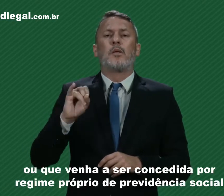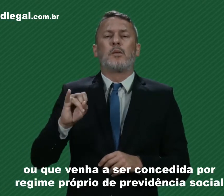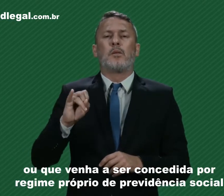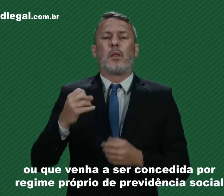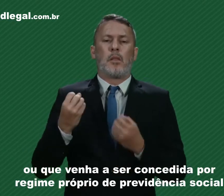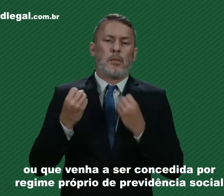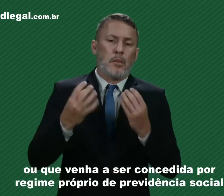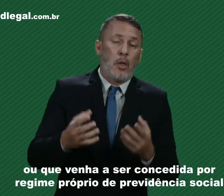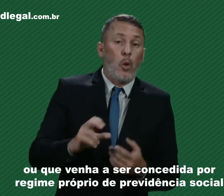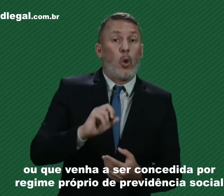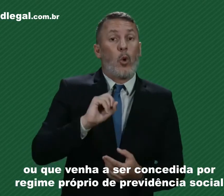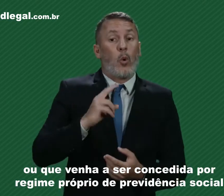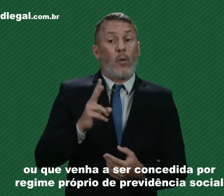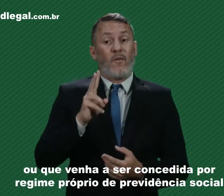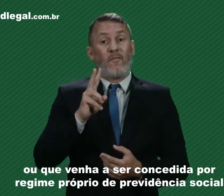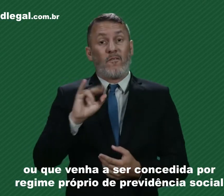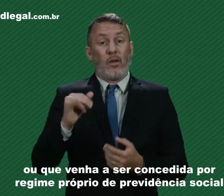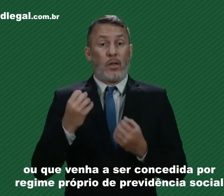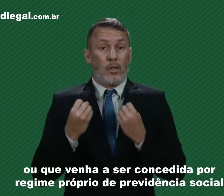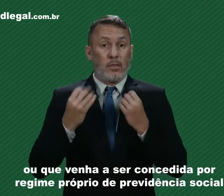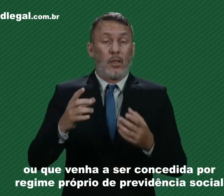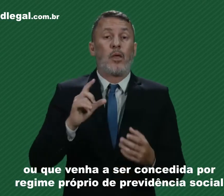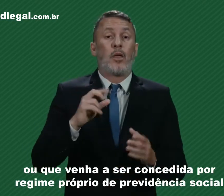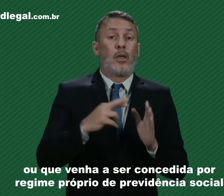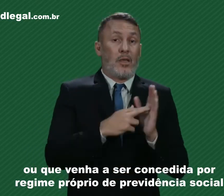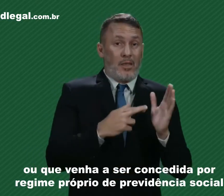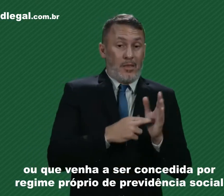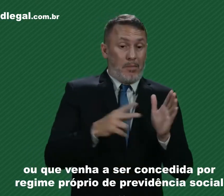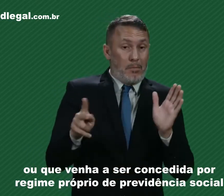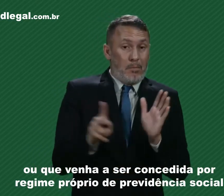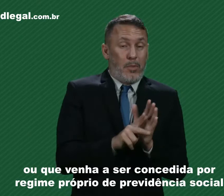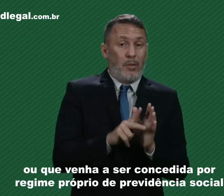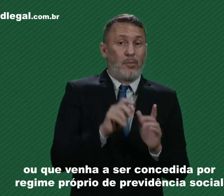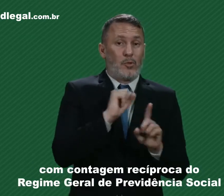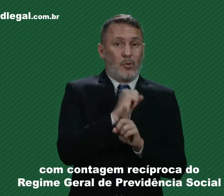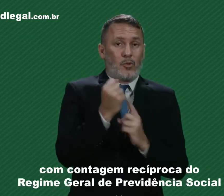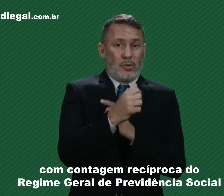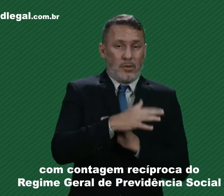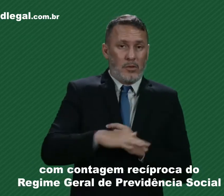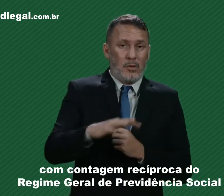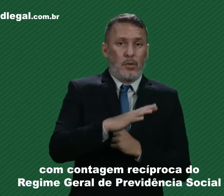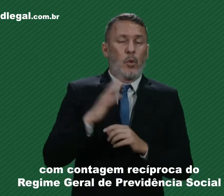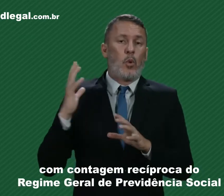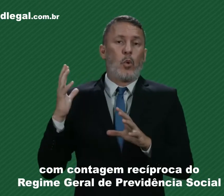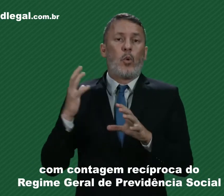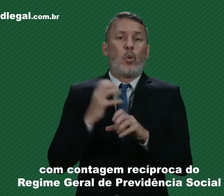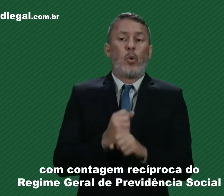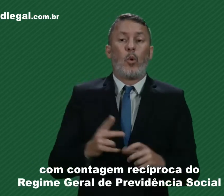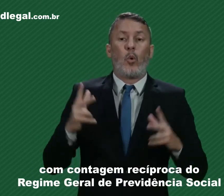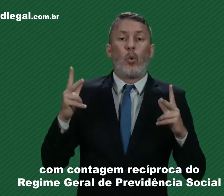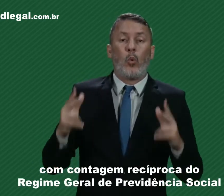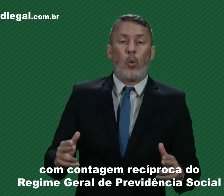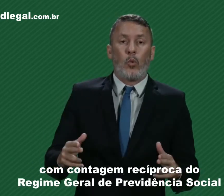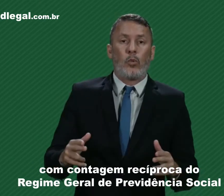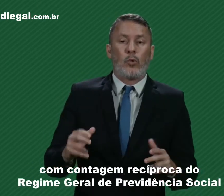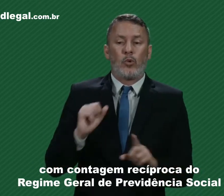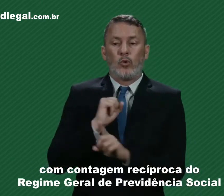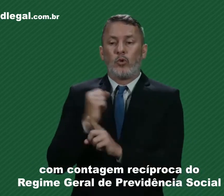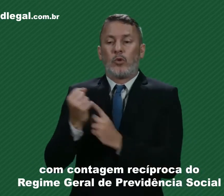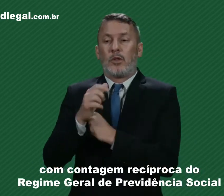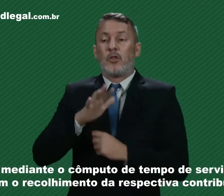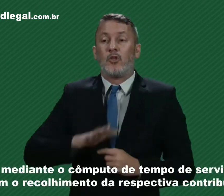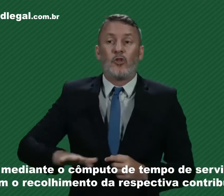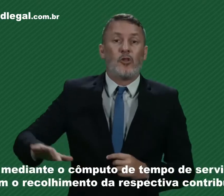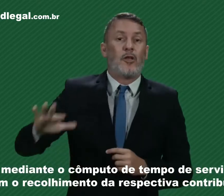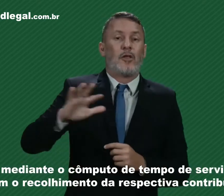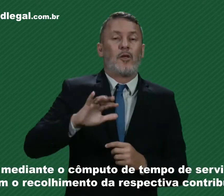concedida ou que venha a ser concedida por regime próprio de previdência social, com contagem recíproca do regime geral de